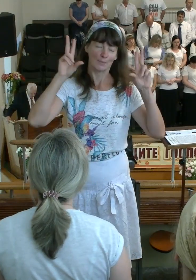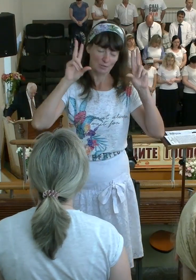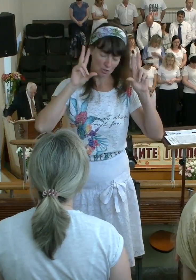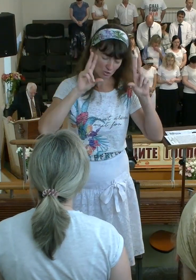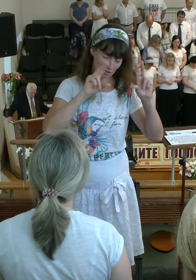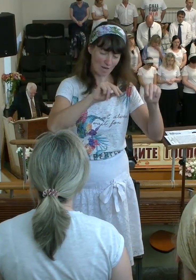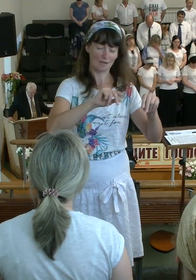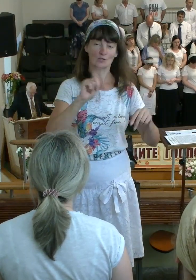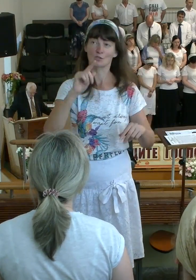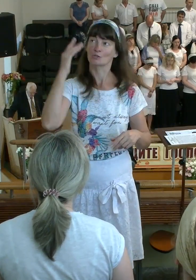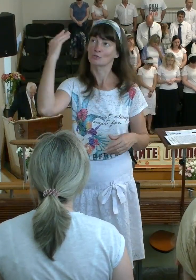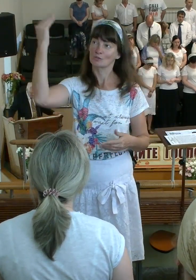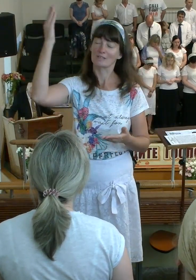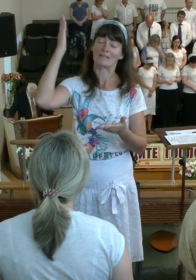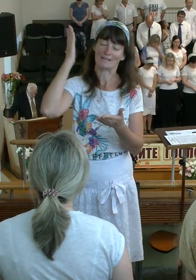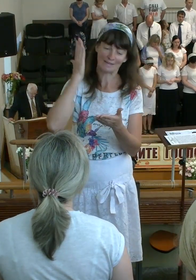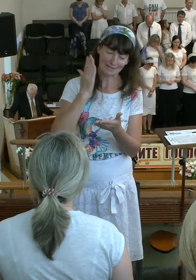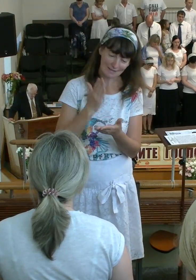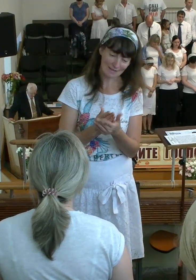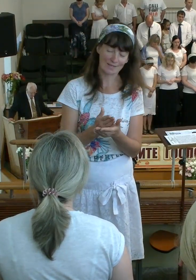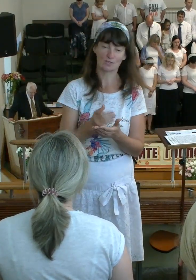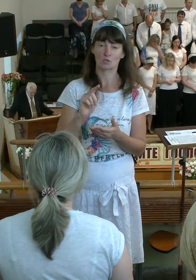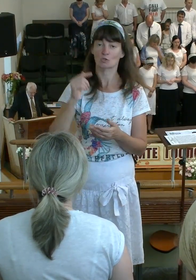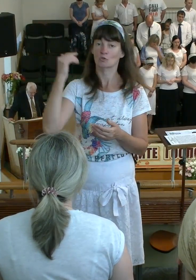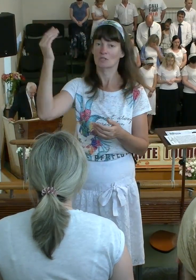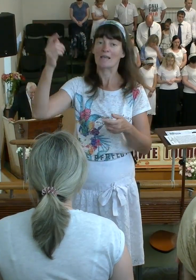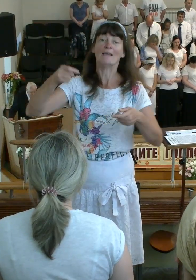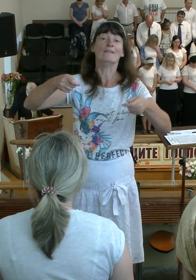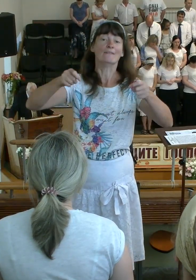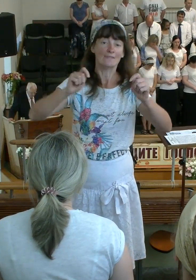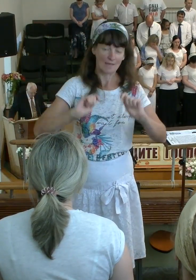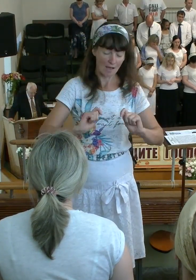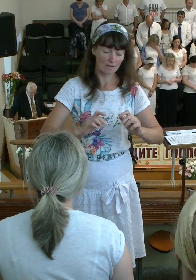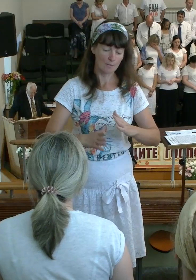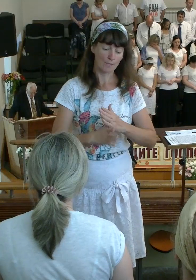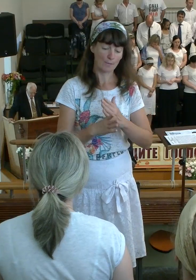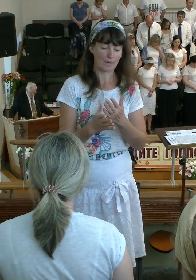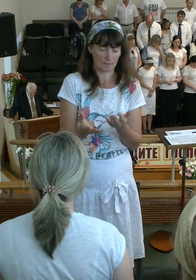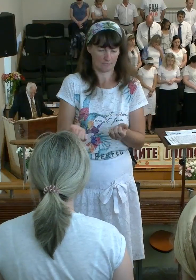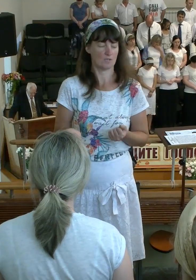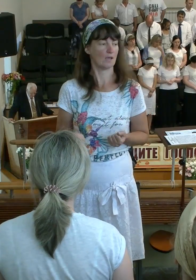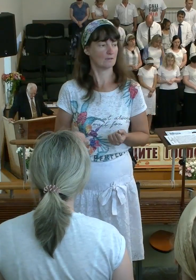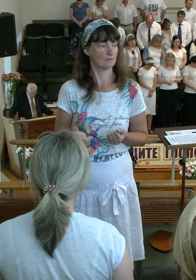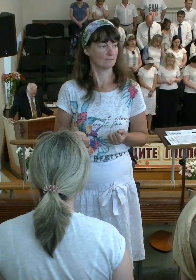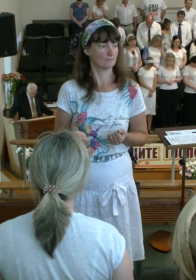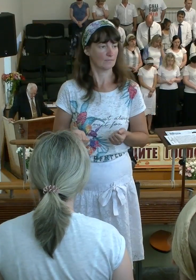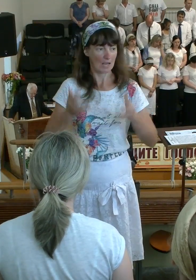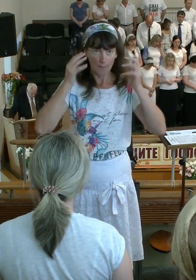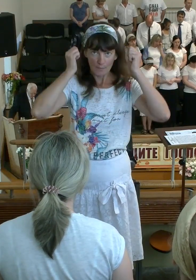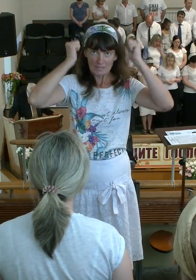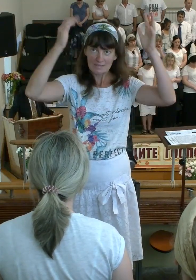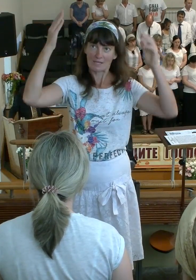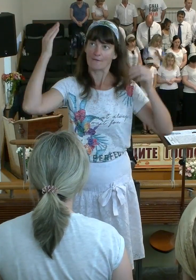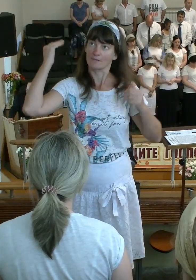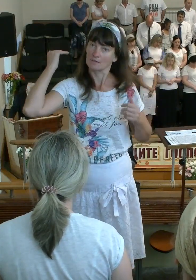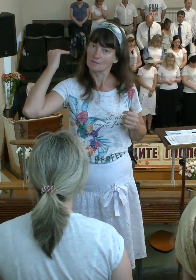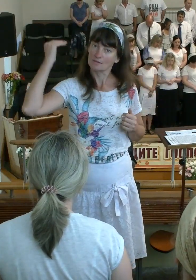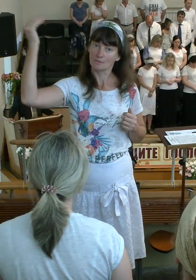что Ты есть, что Ты дал. Помоги взять, прославить Тебя,